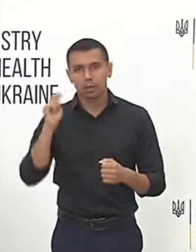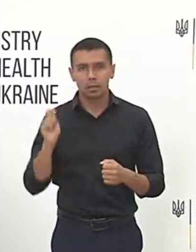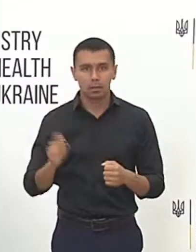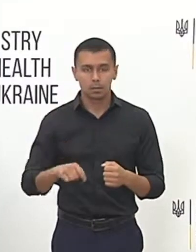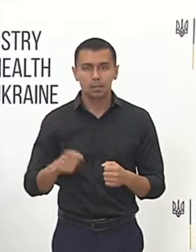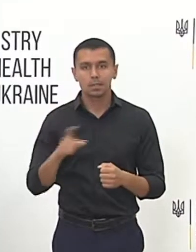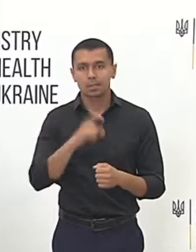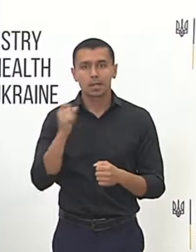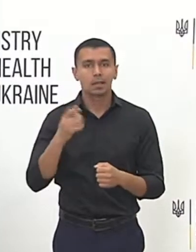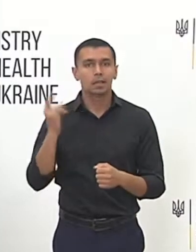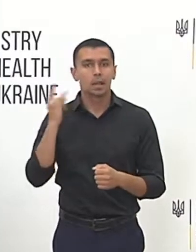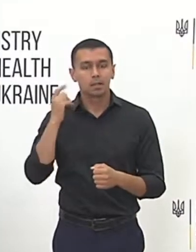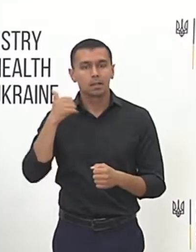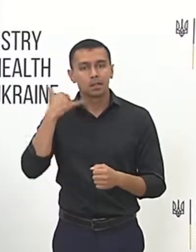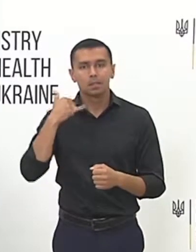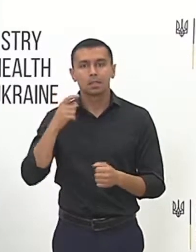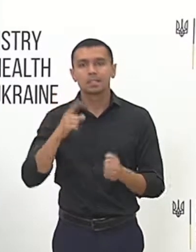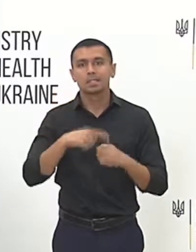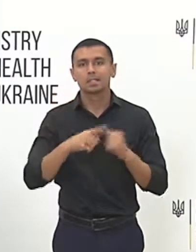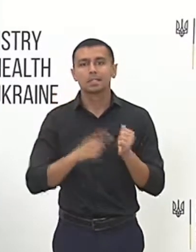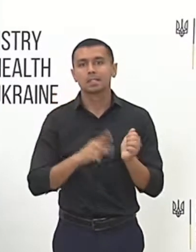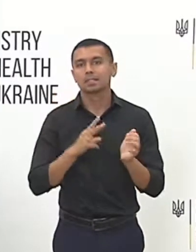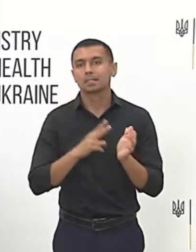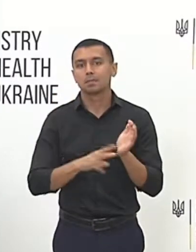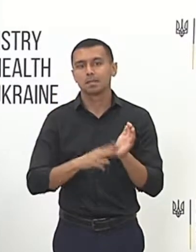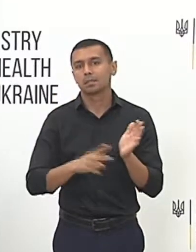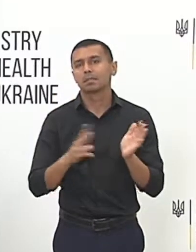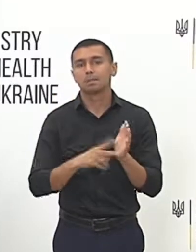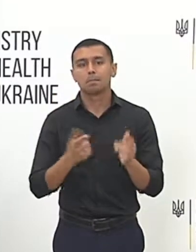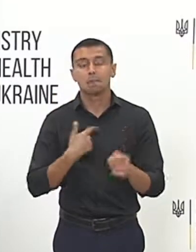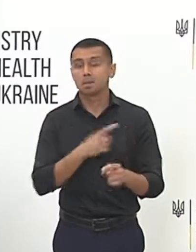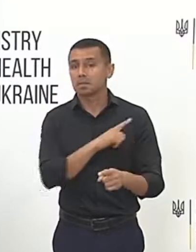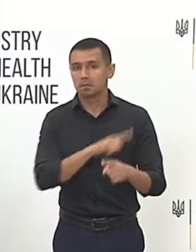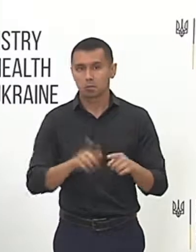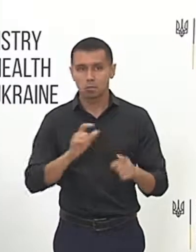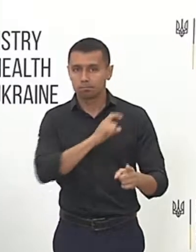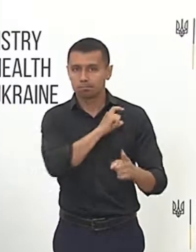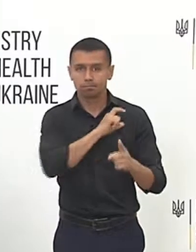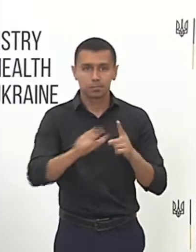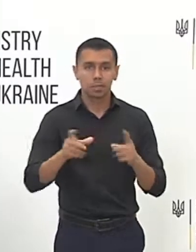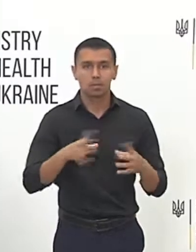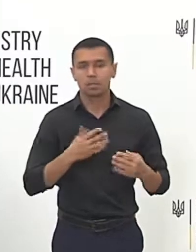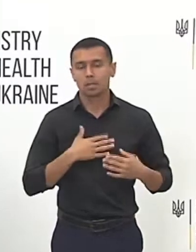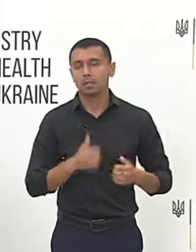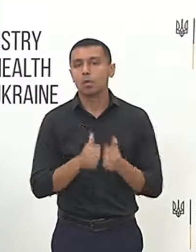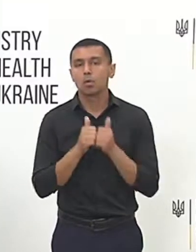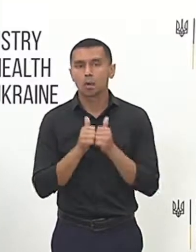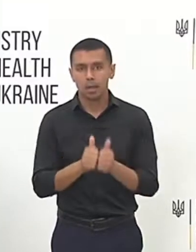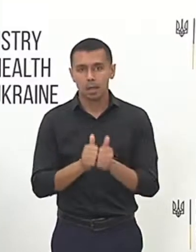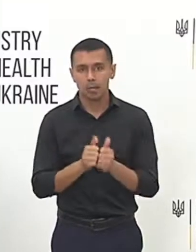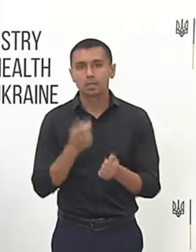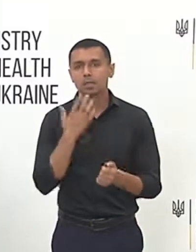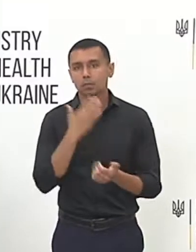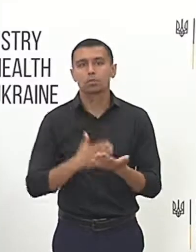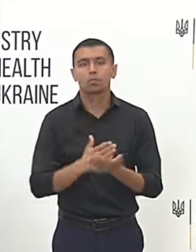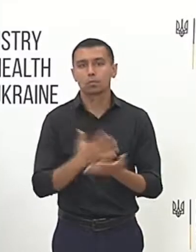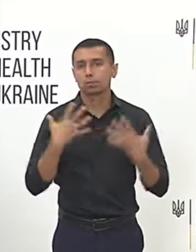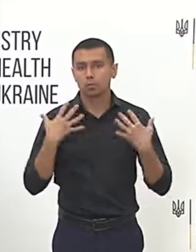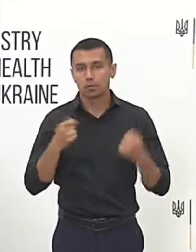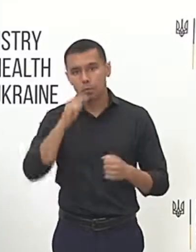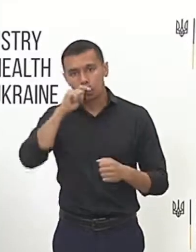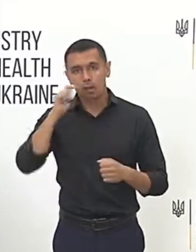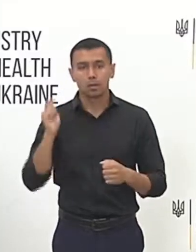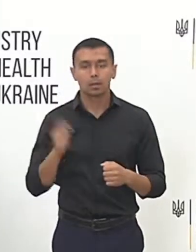України за телефоном 1677. Ми оперативно будемо реагувати разом з нашими колегами з Національної служби